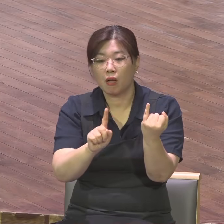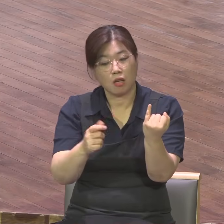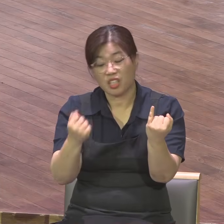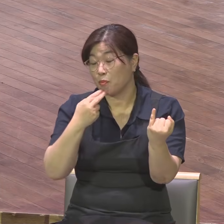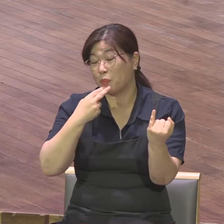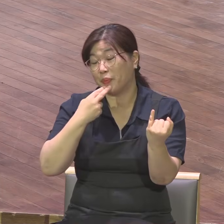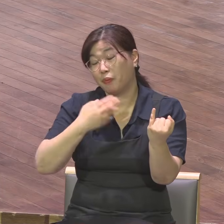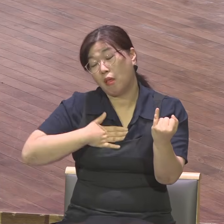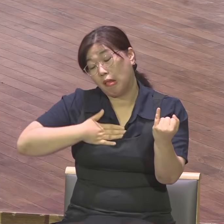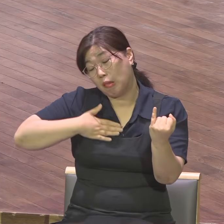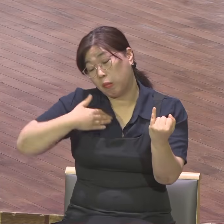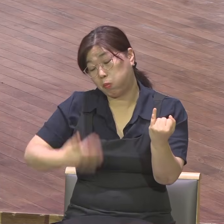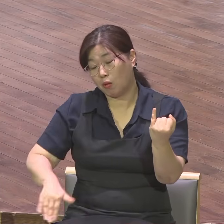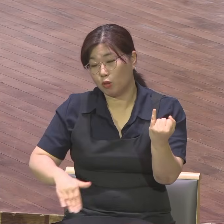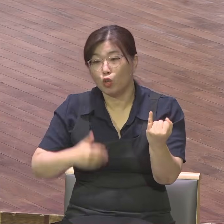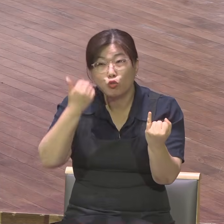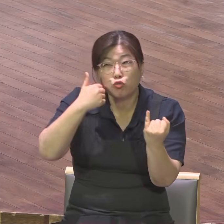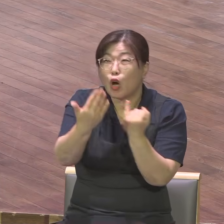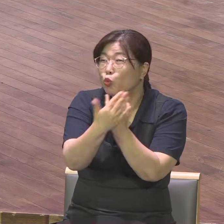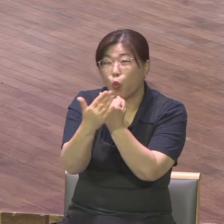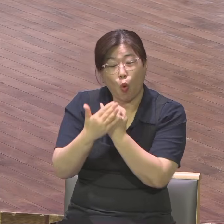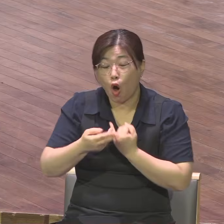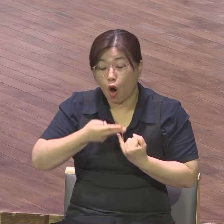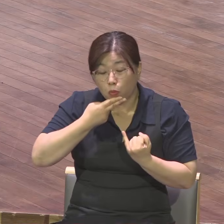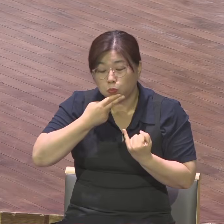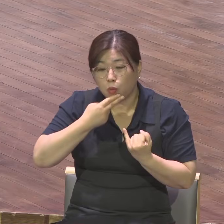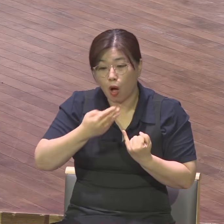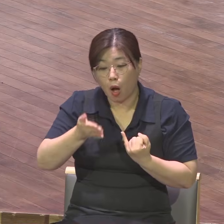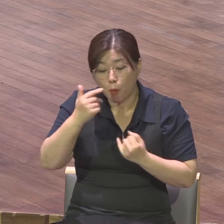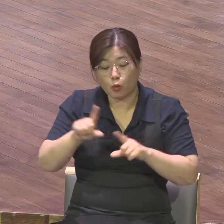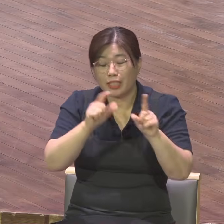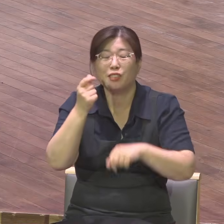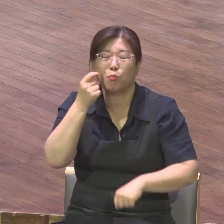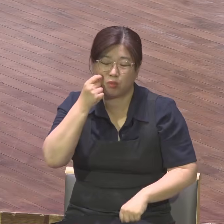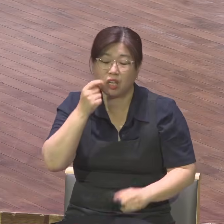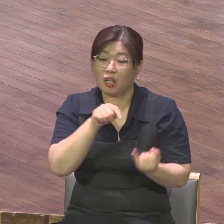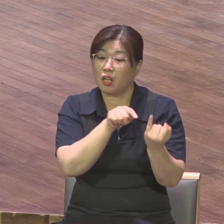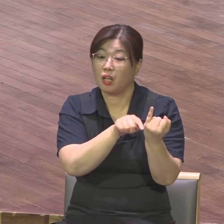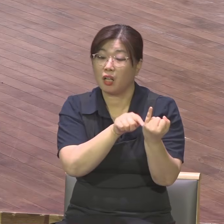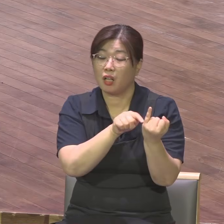이렇게 힘없이 황폐화되었다. 아무 의미 없다.